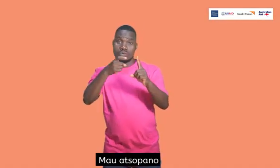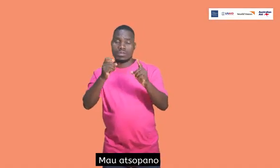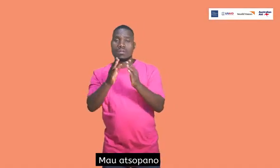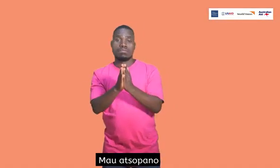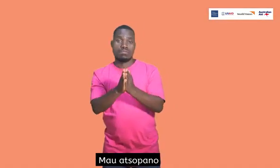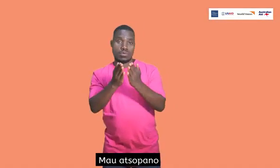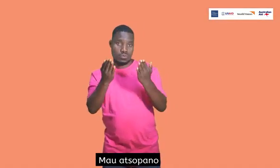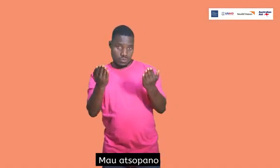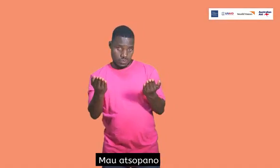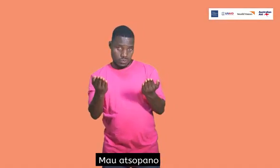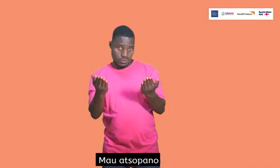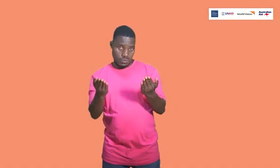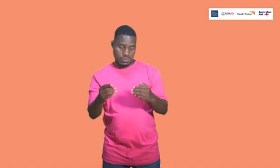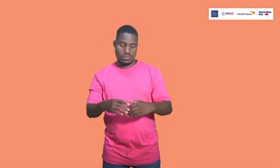mawu atsopano.